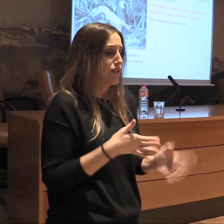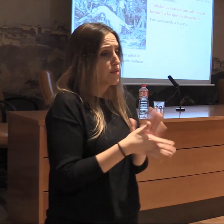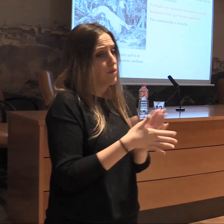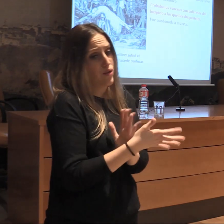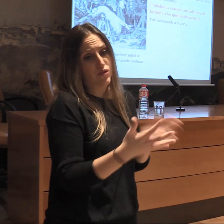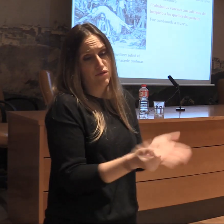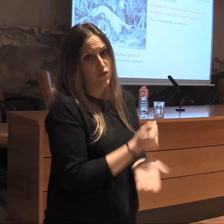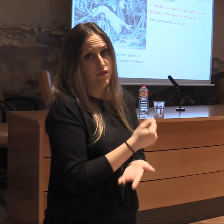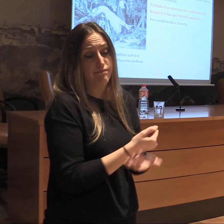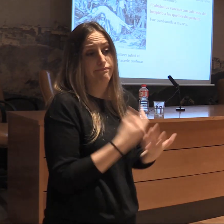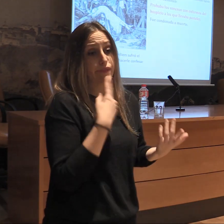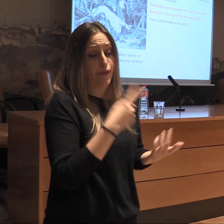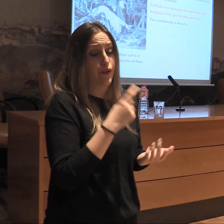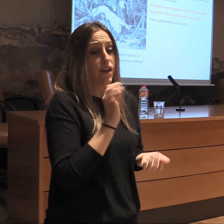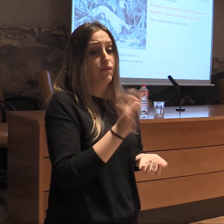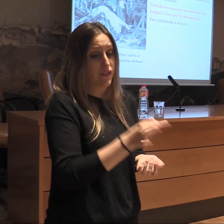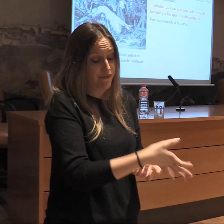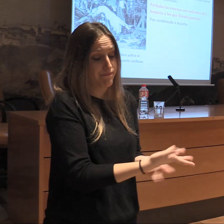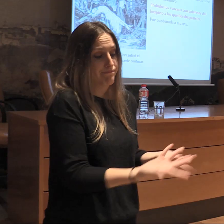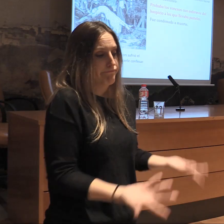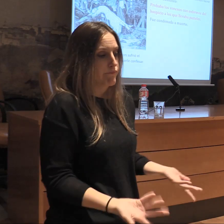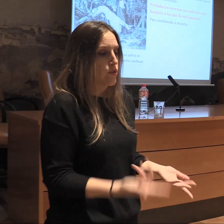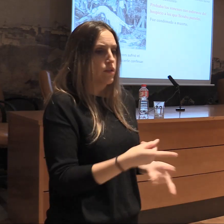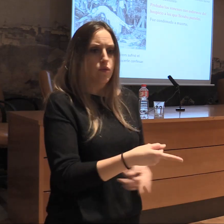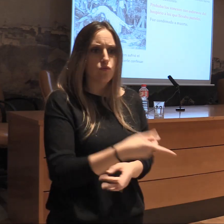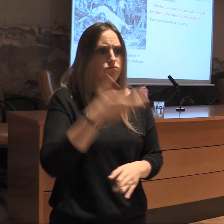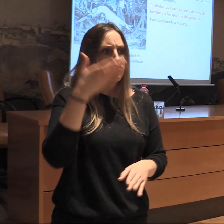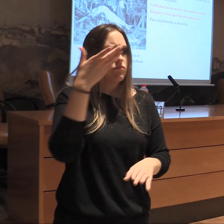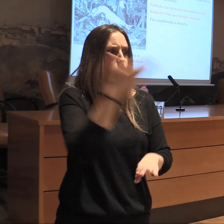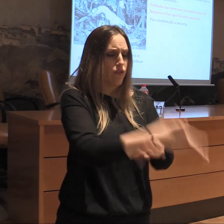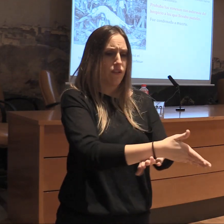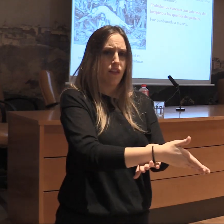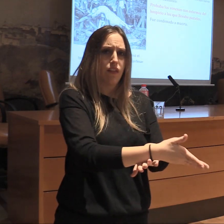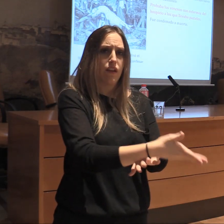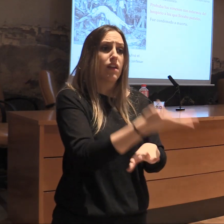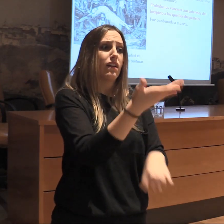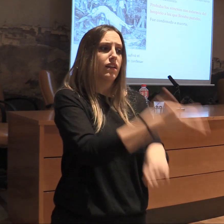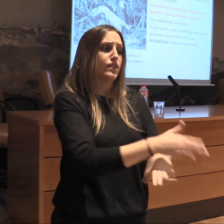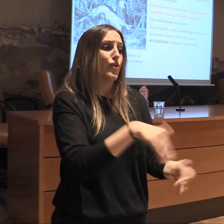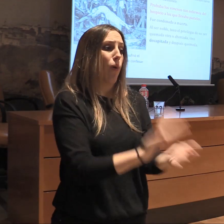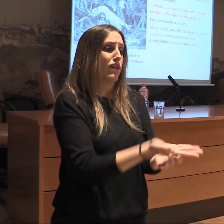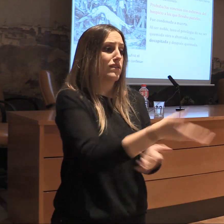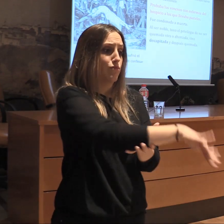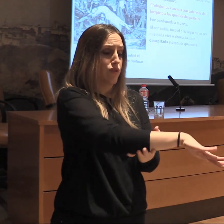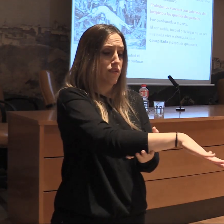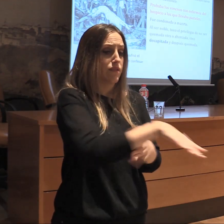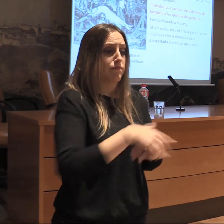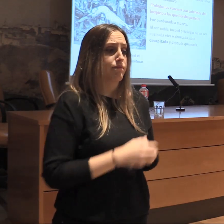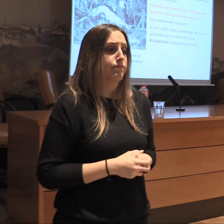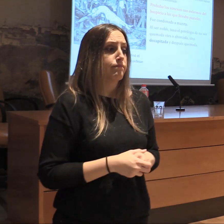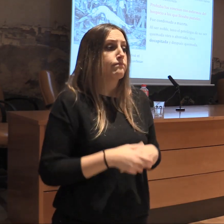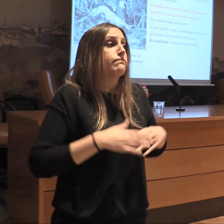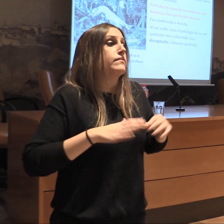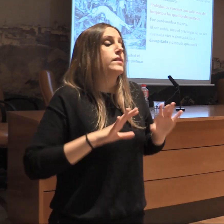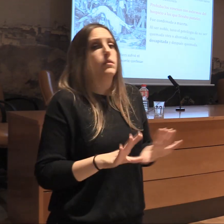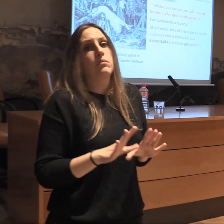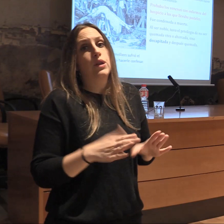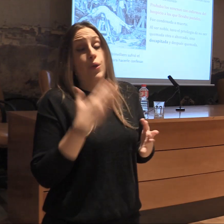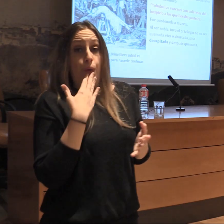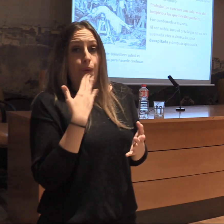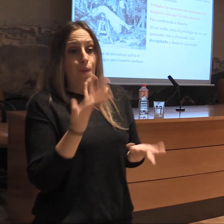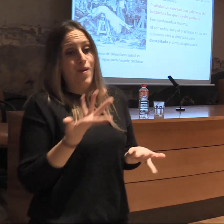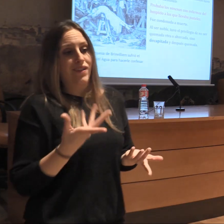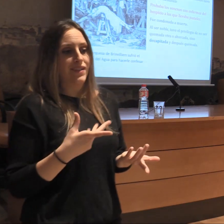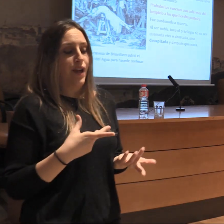Fue condenada a muerte, bueno, había muchas evidencias en las cartas y luego también en su confesión. Sin embargo, al ser